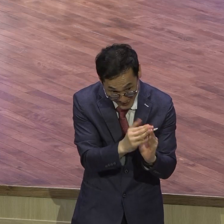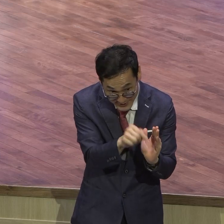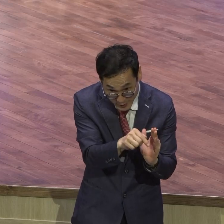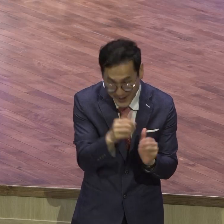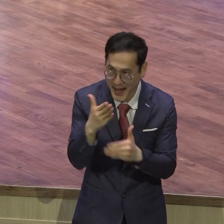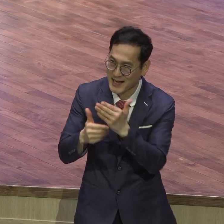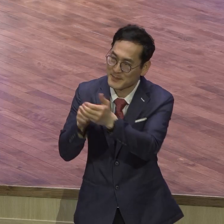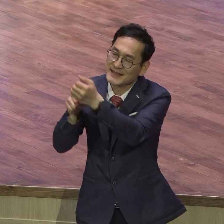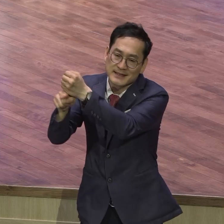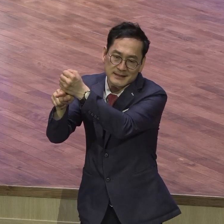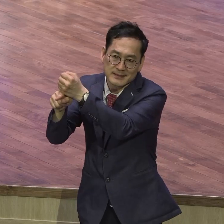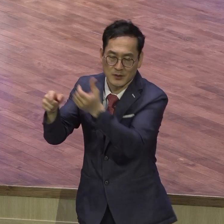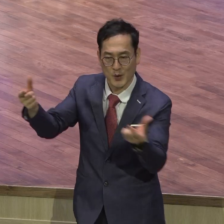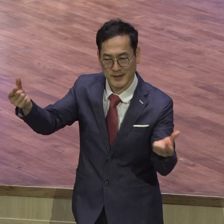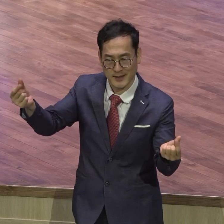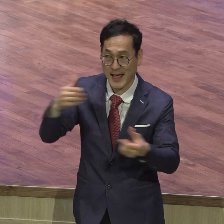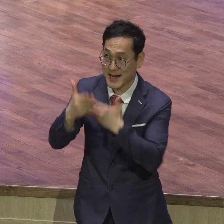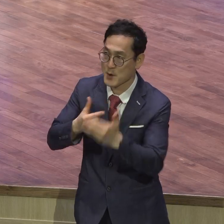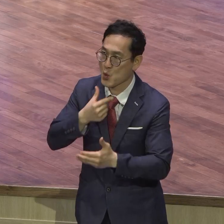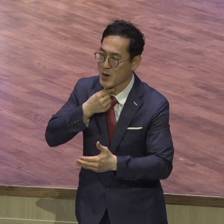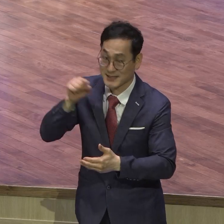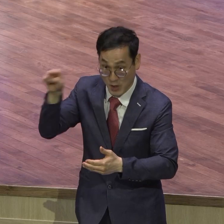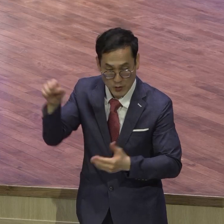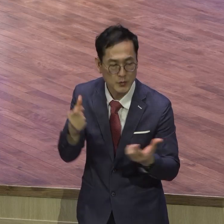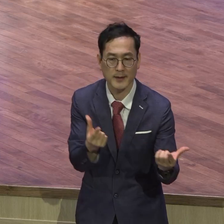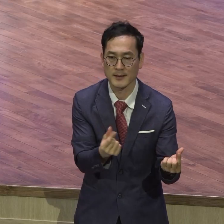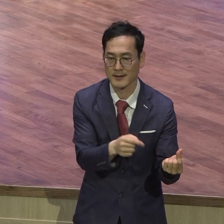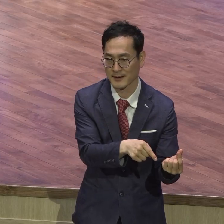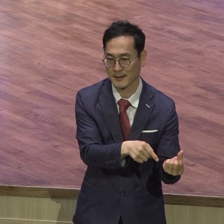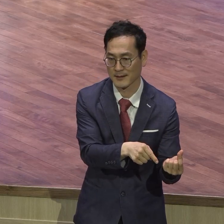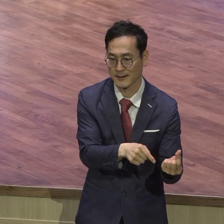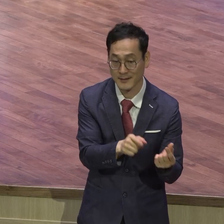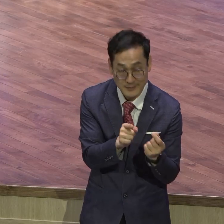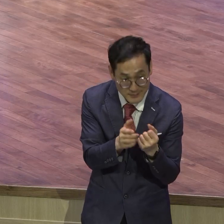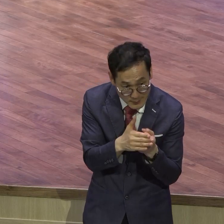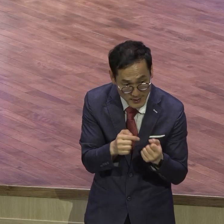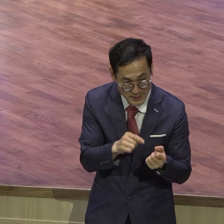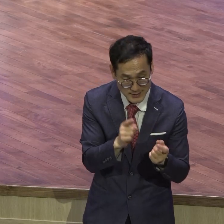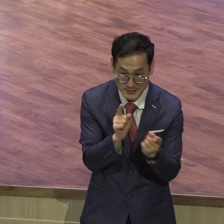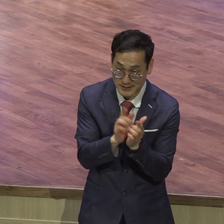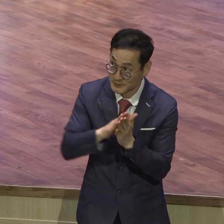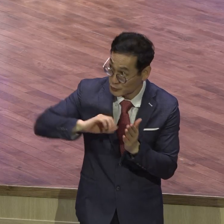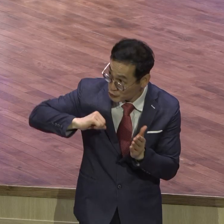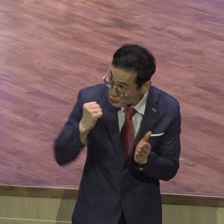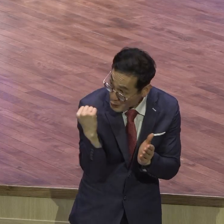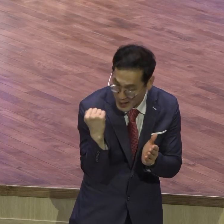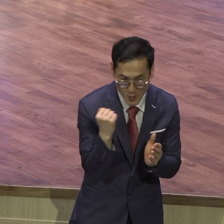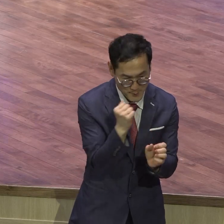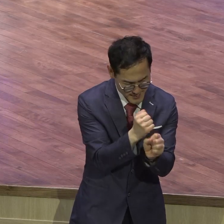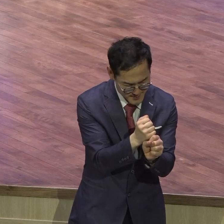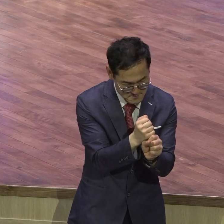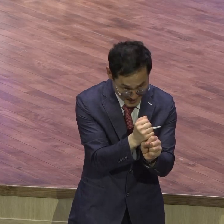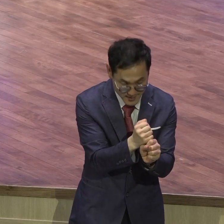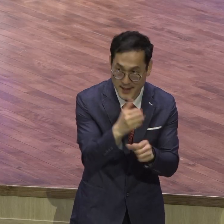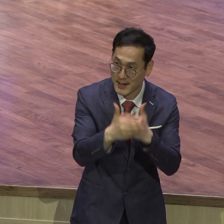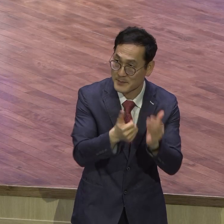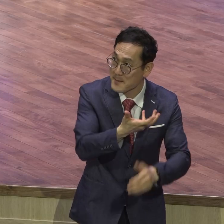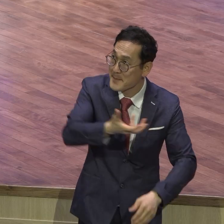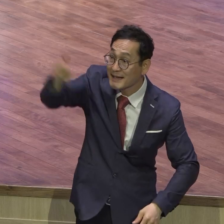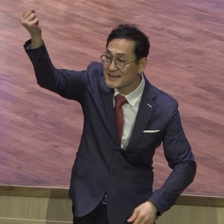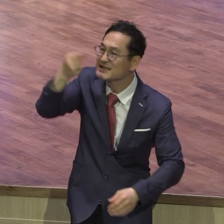하나님께서 원하시는 것이란 사실을 실제로 눈으로 볼 수 있도록 정글루시 하나님이 받으셨다